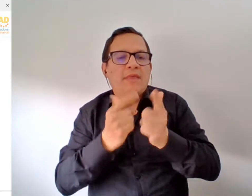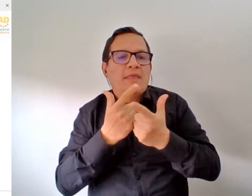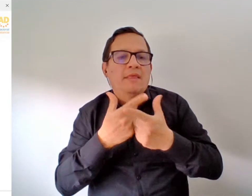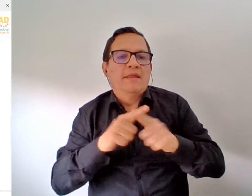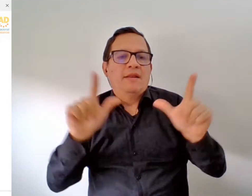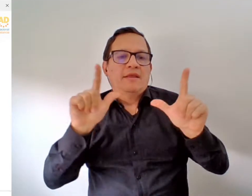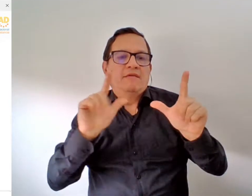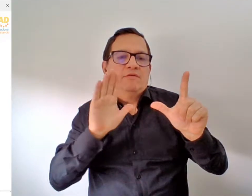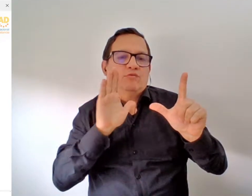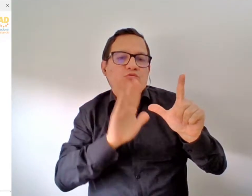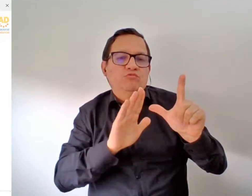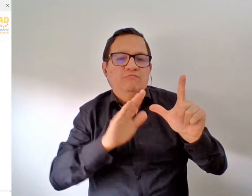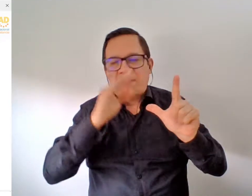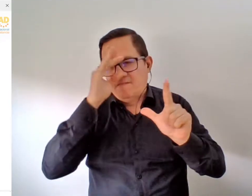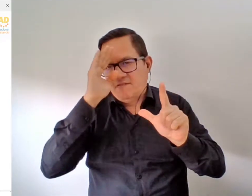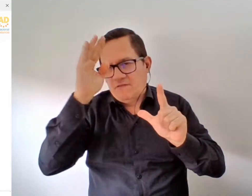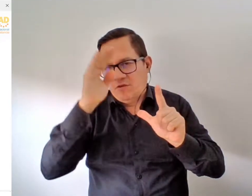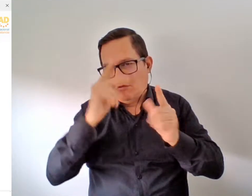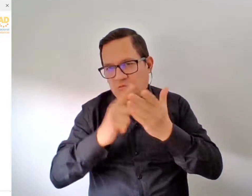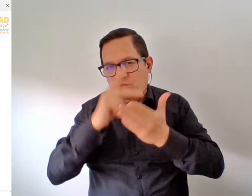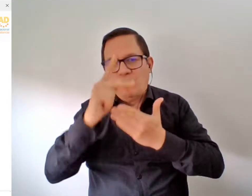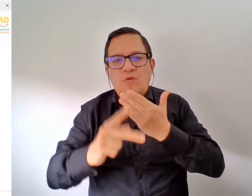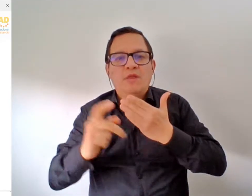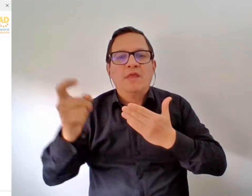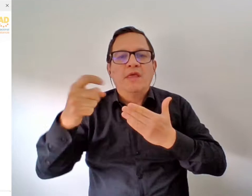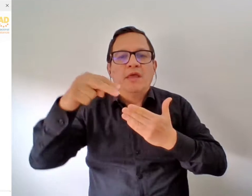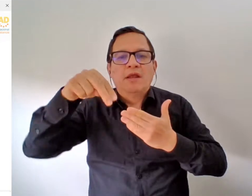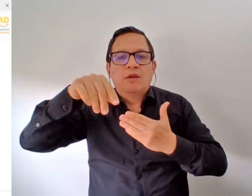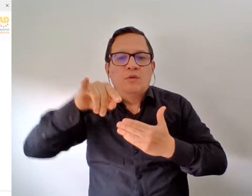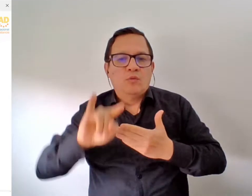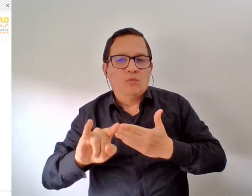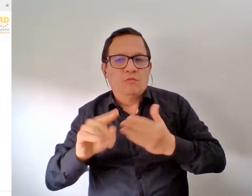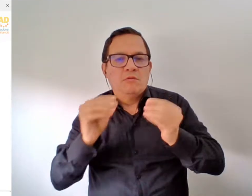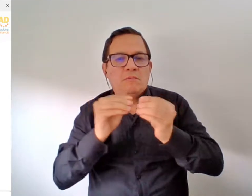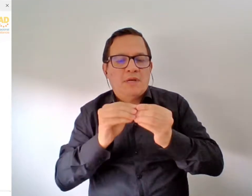de la filosofía del proyecto NU y los aspectos